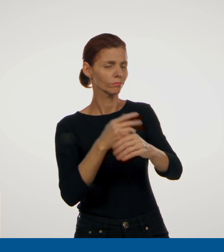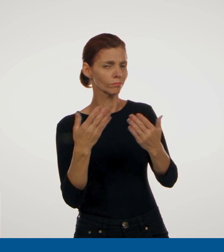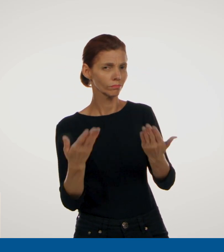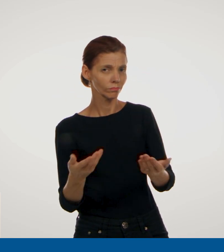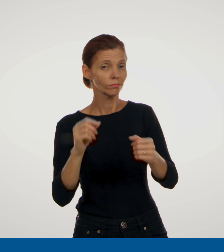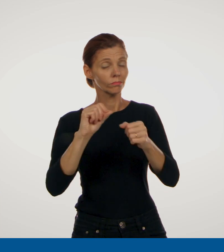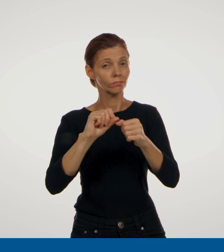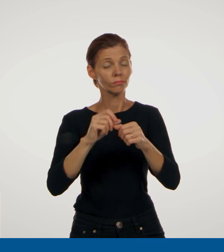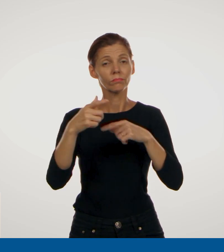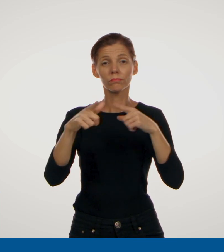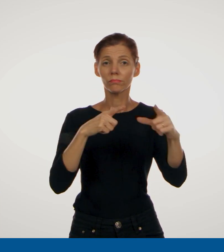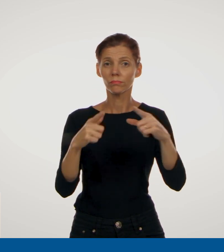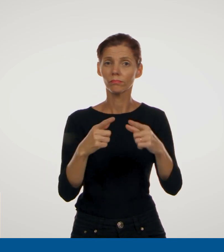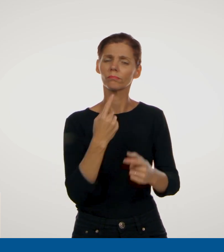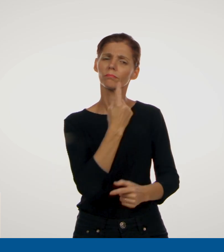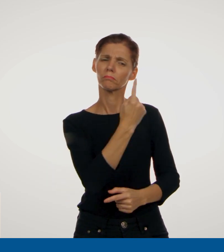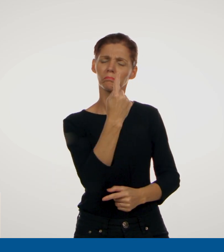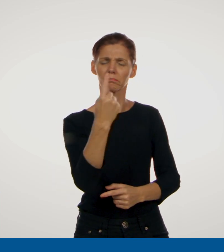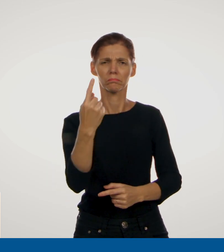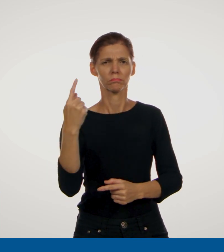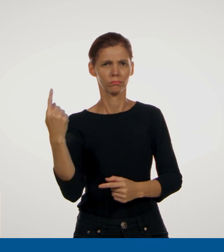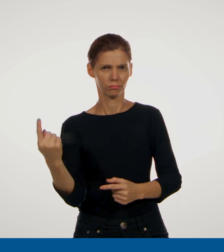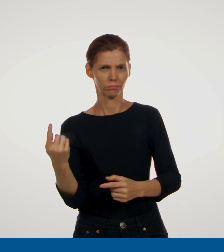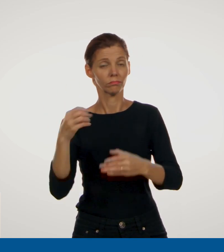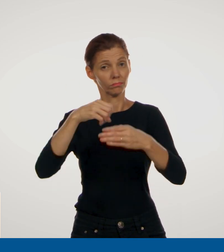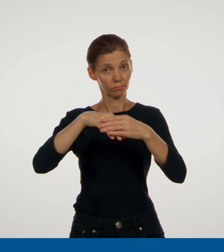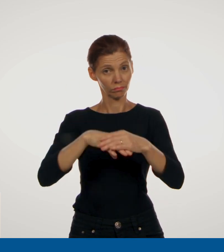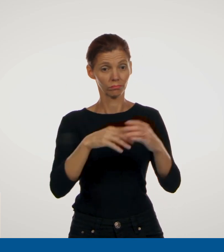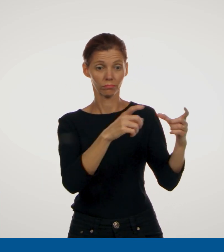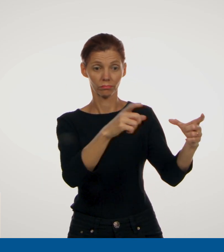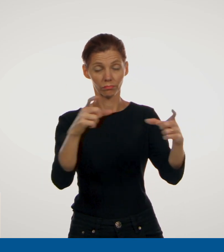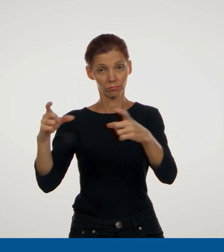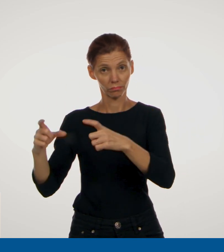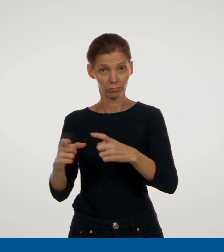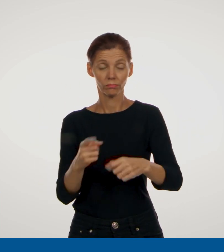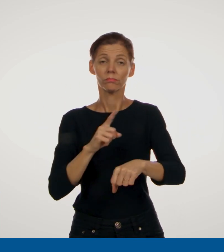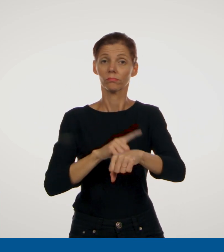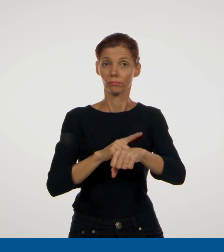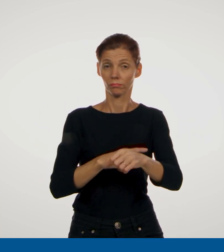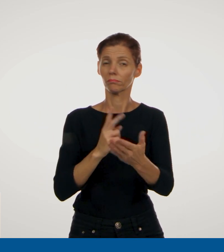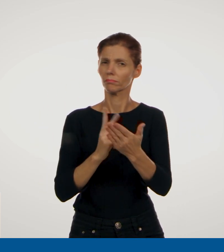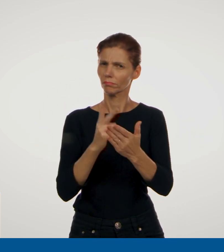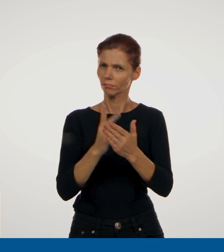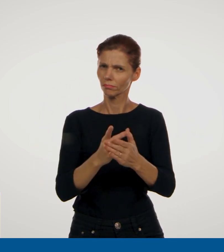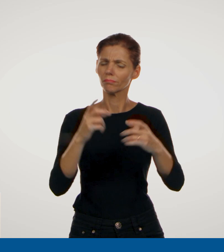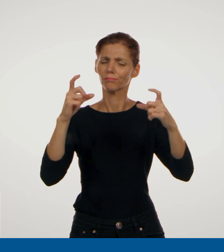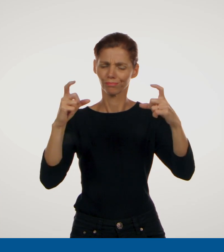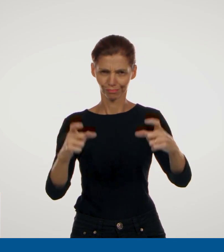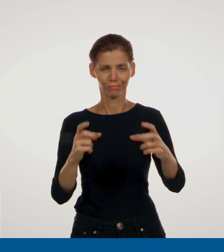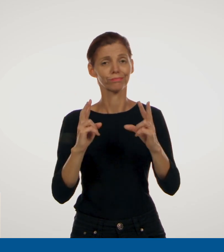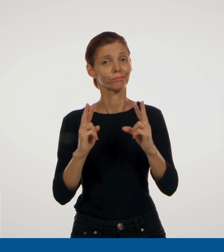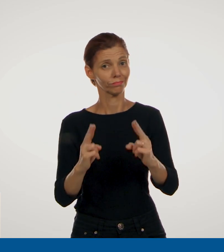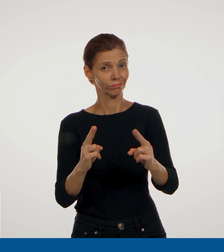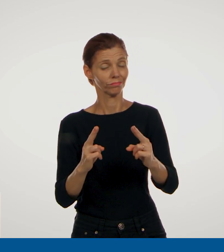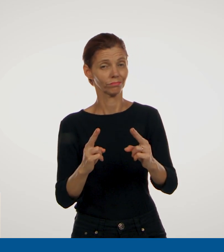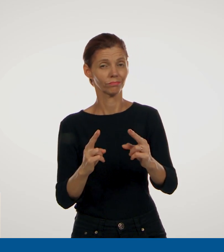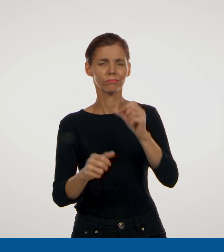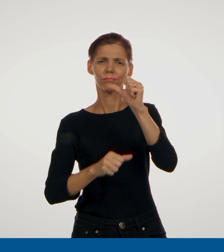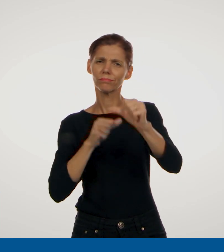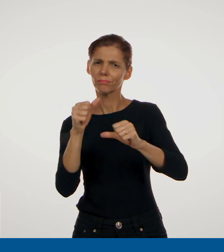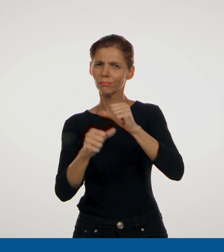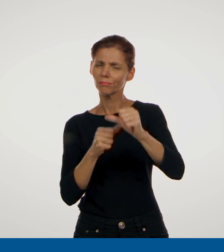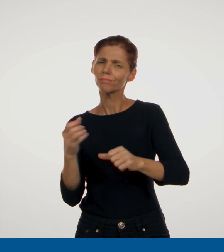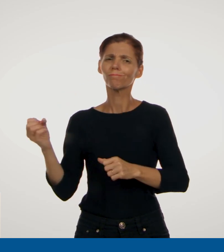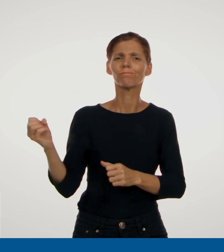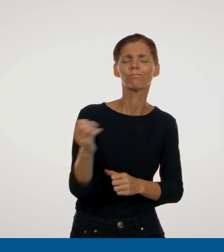As áreas da psicologia e pedagogia atuam independentemente, no espaço e no tempo, ainda que sobre um mesmo